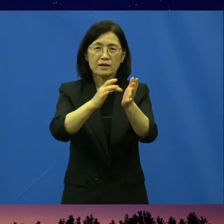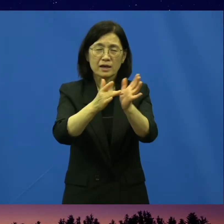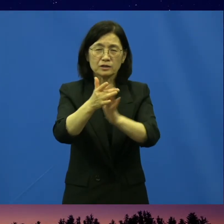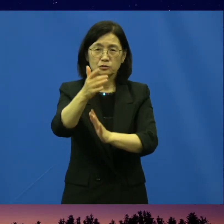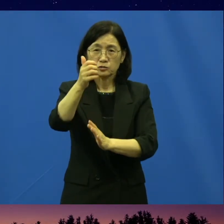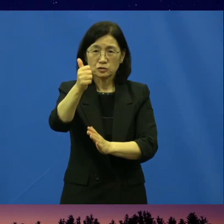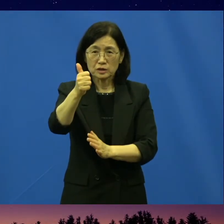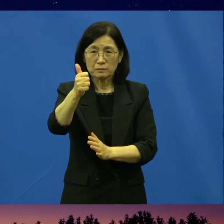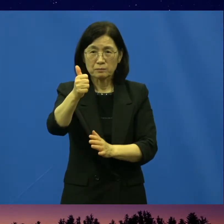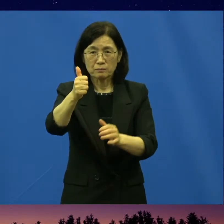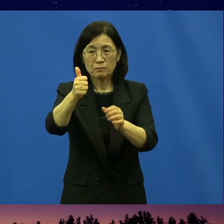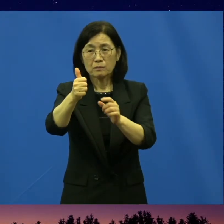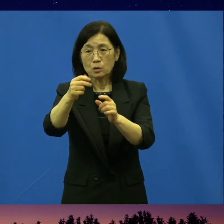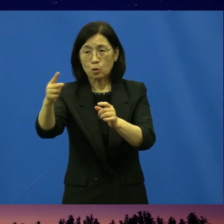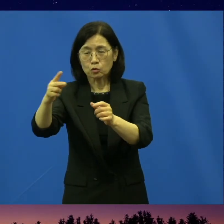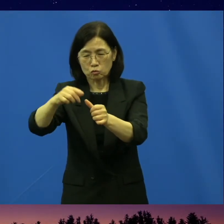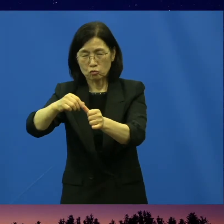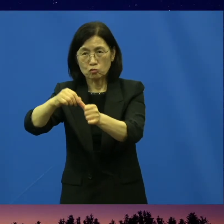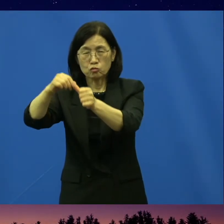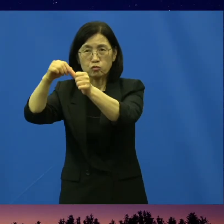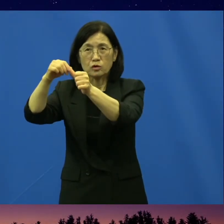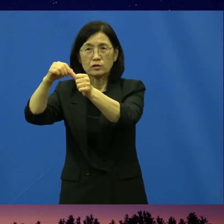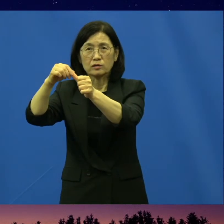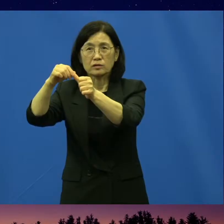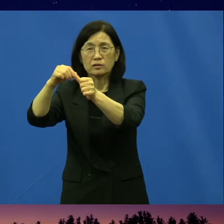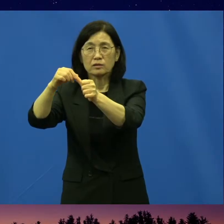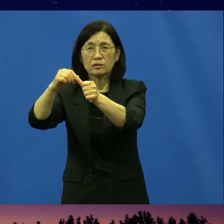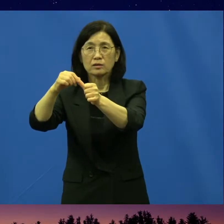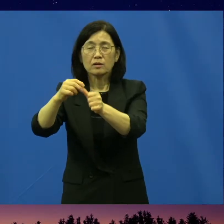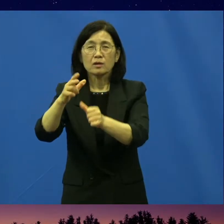여호수아라는 이름이 구원이에요. 건져내다.